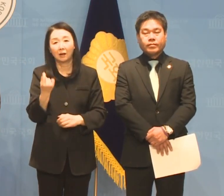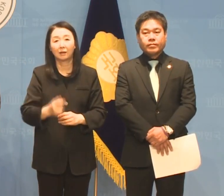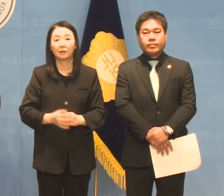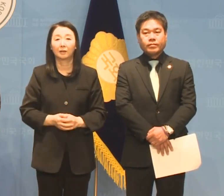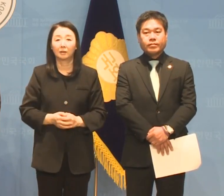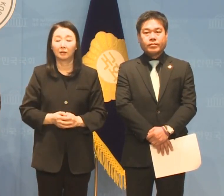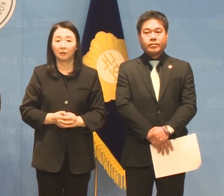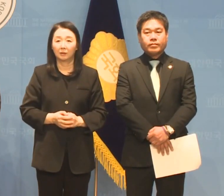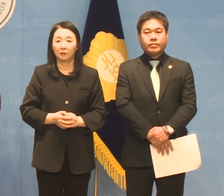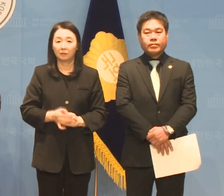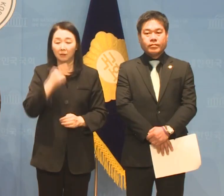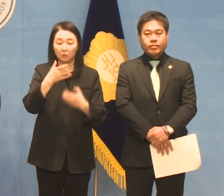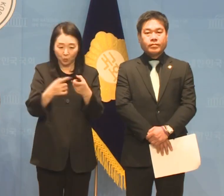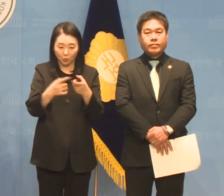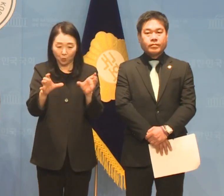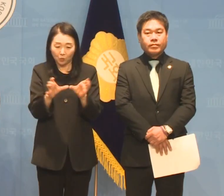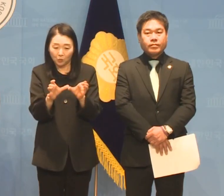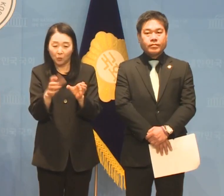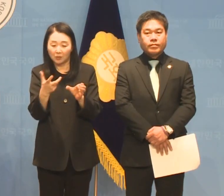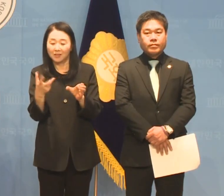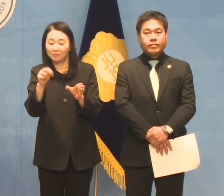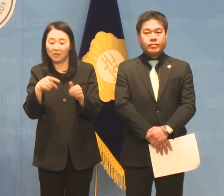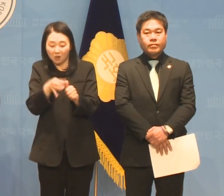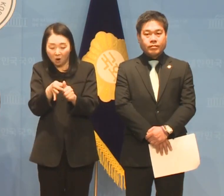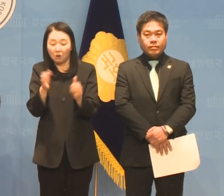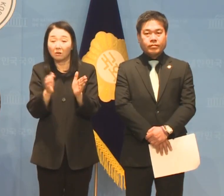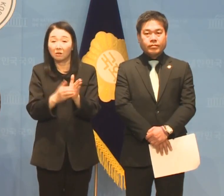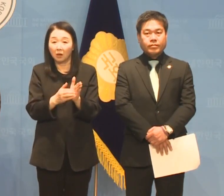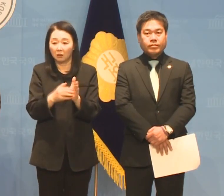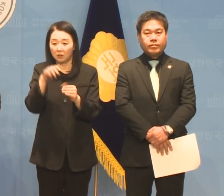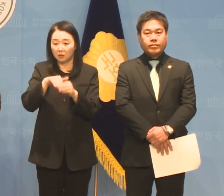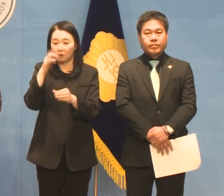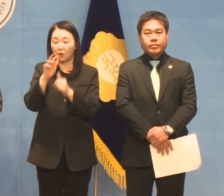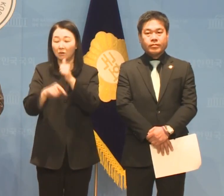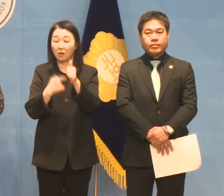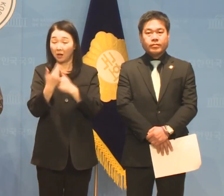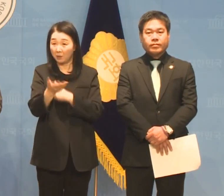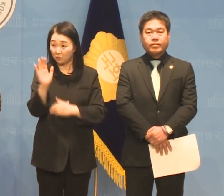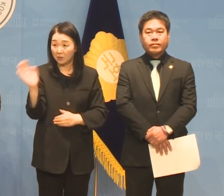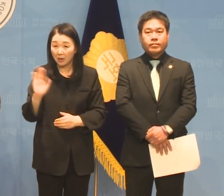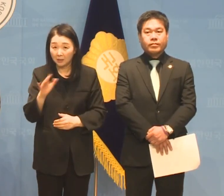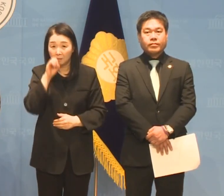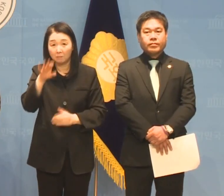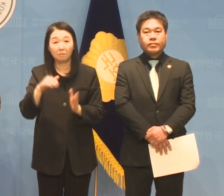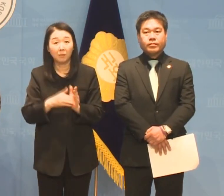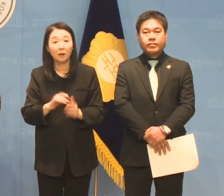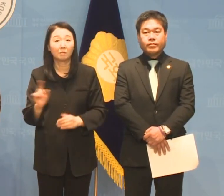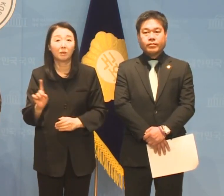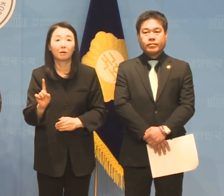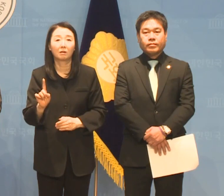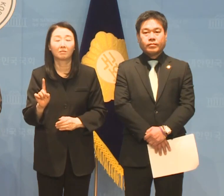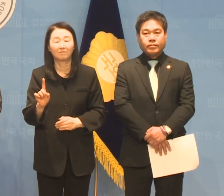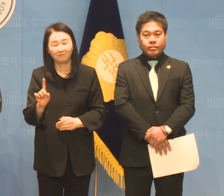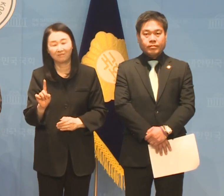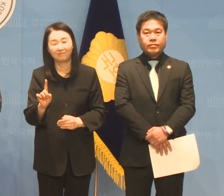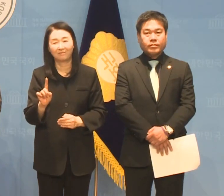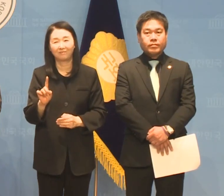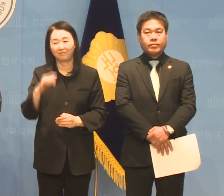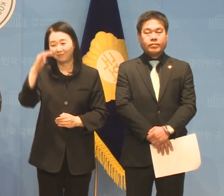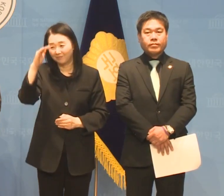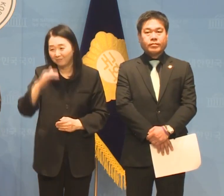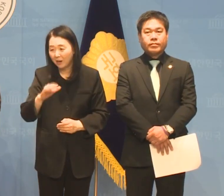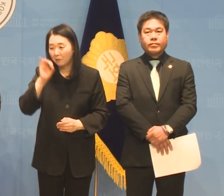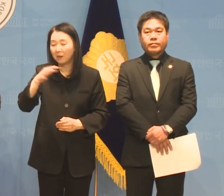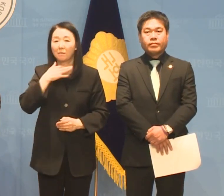민주노총에 70억이 넘는 돈을 지급했다라 선관위를 가만히 놔두지 않겠다라는 발언을 했다라는 것은 전혀 근거 없는